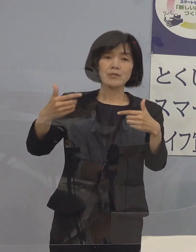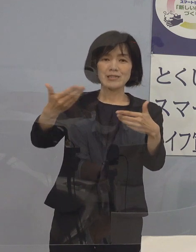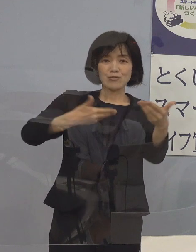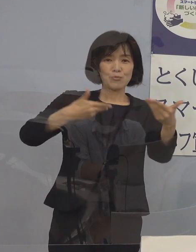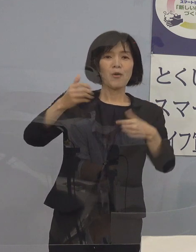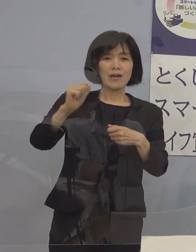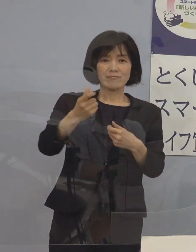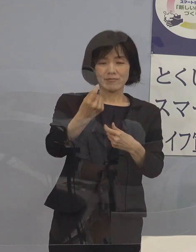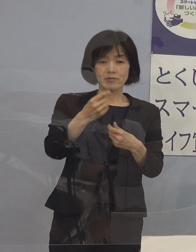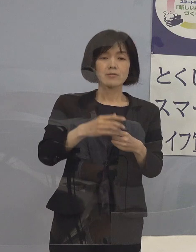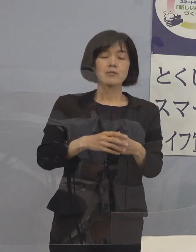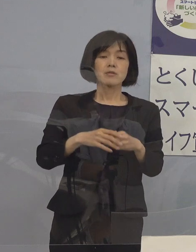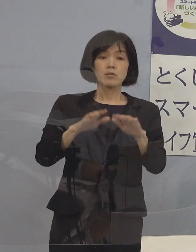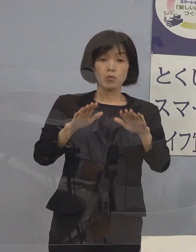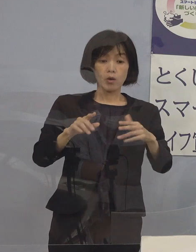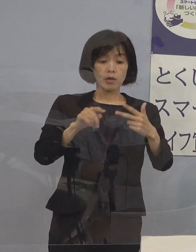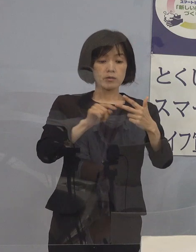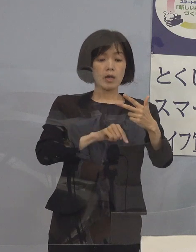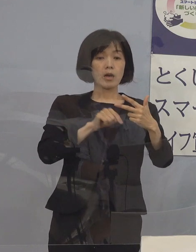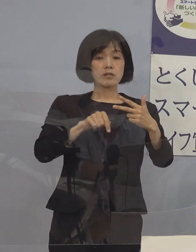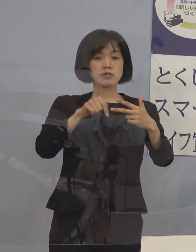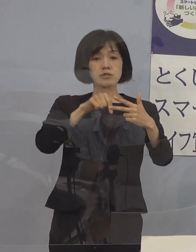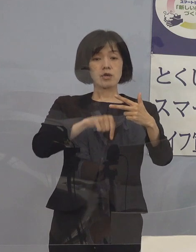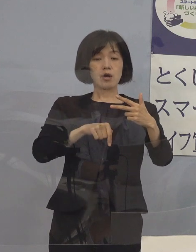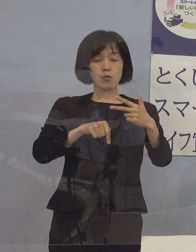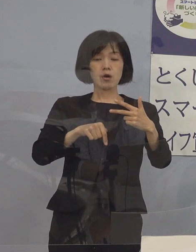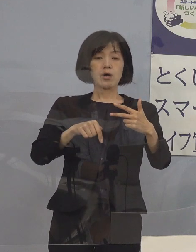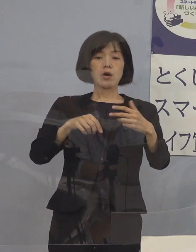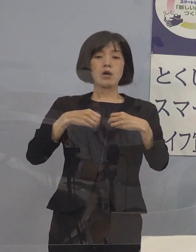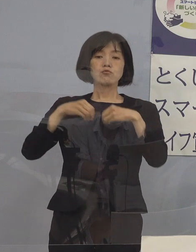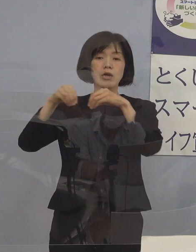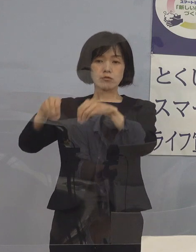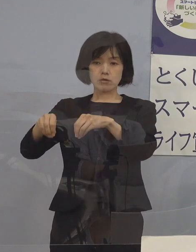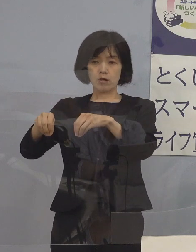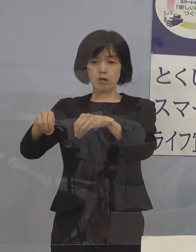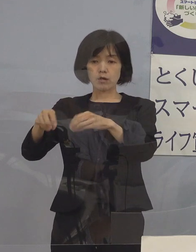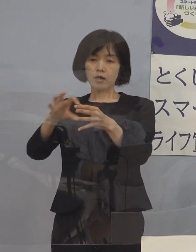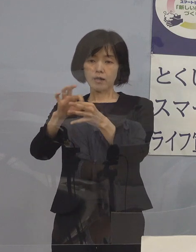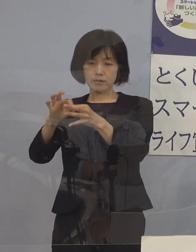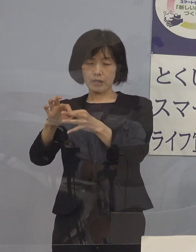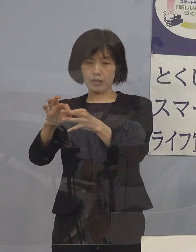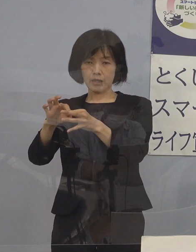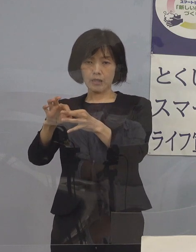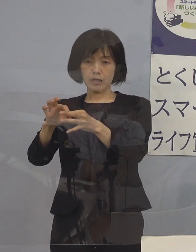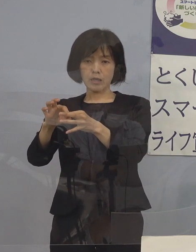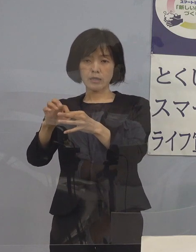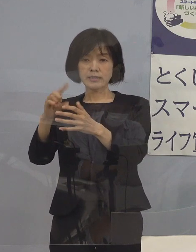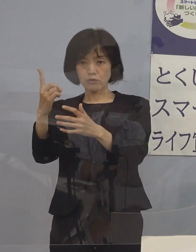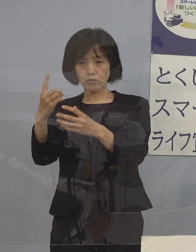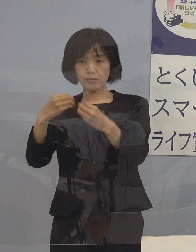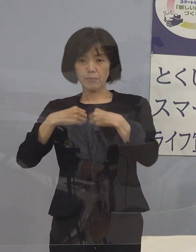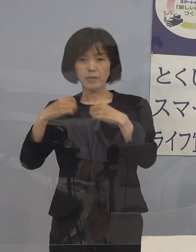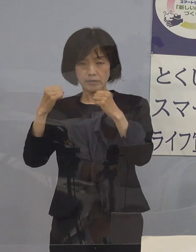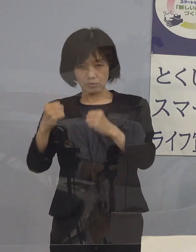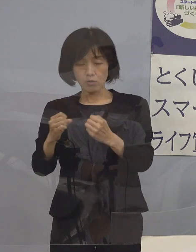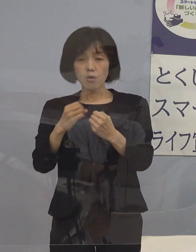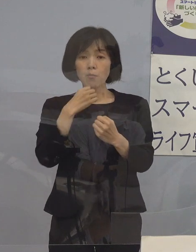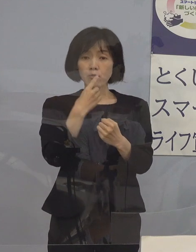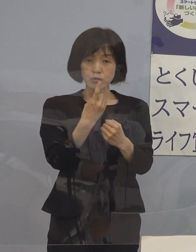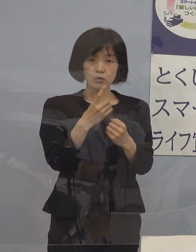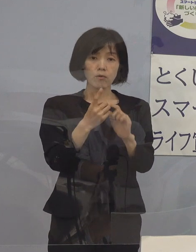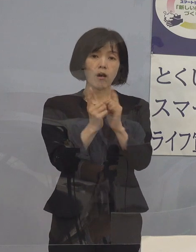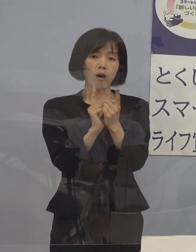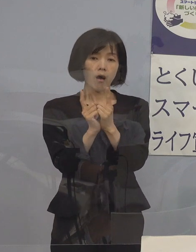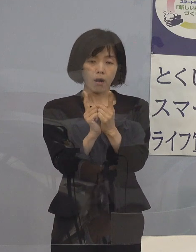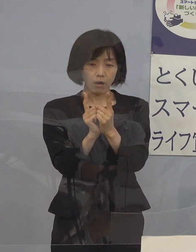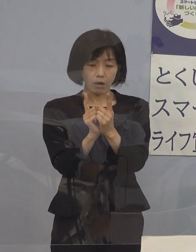ありますが、今回のこの7例についても、一つはクラスター絡み特有ですね、からもう一人は濃厚接